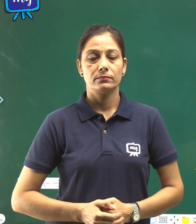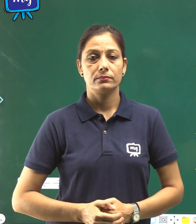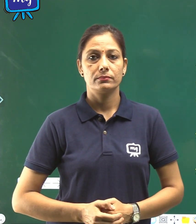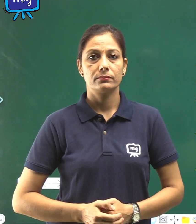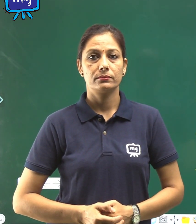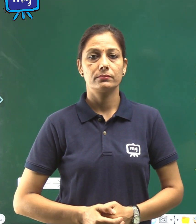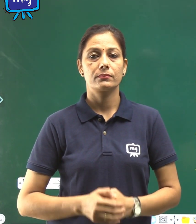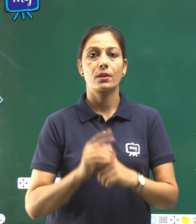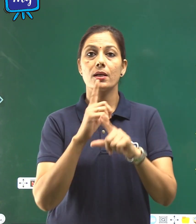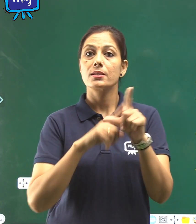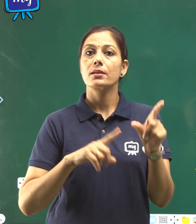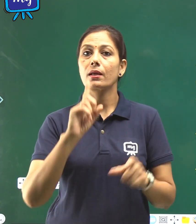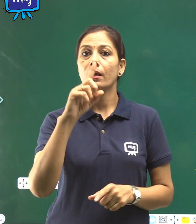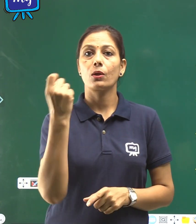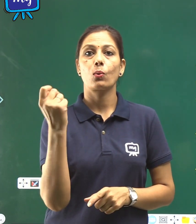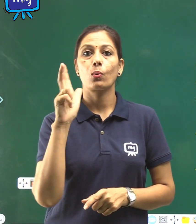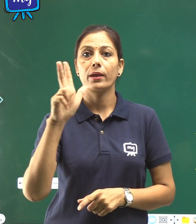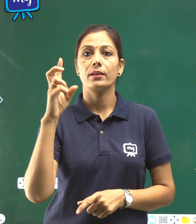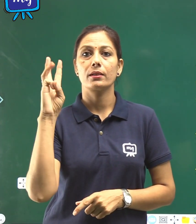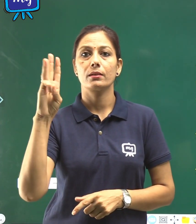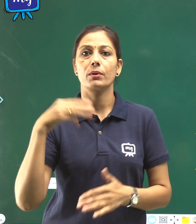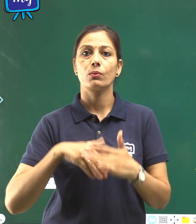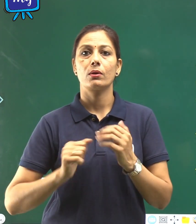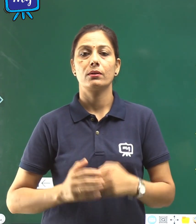सन 1983 में हुआ।